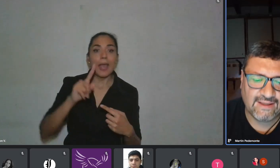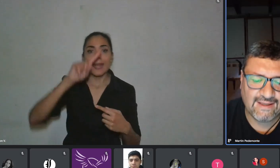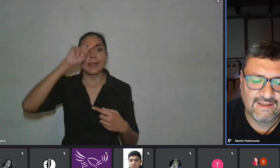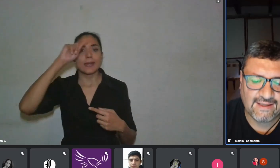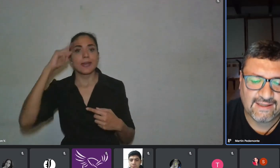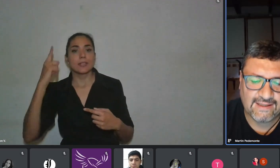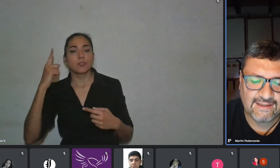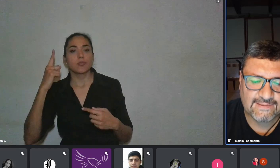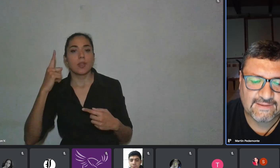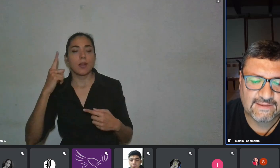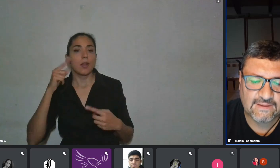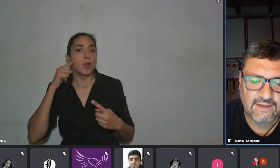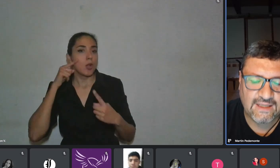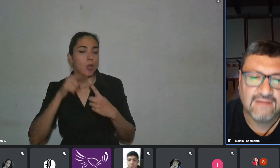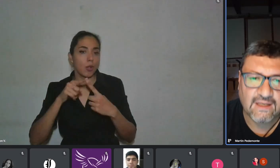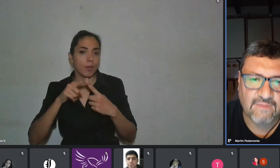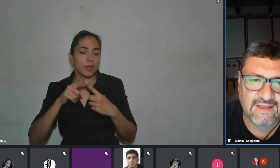puede